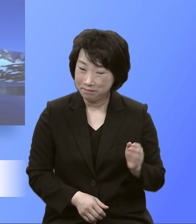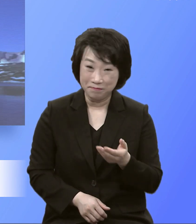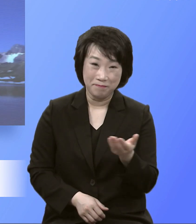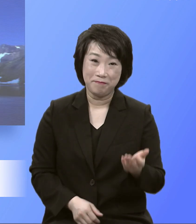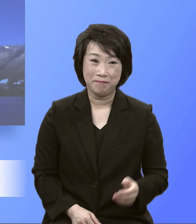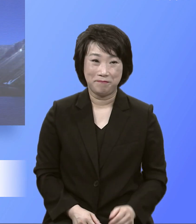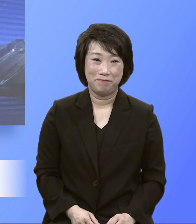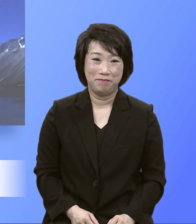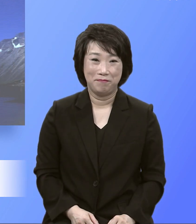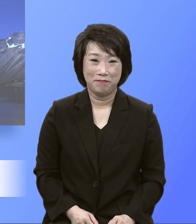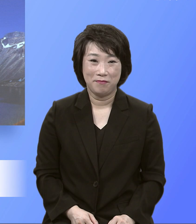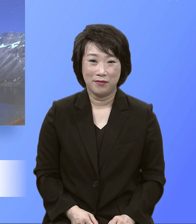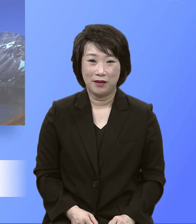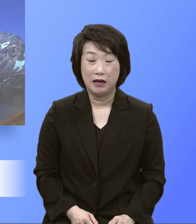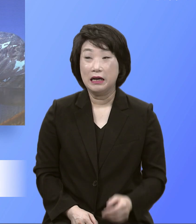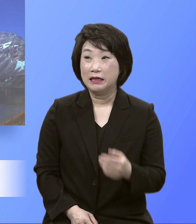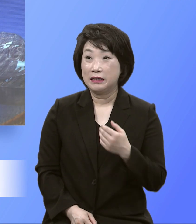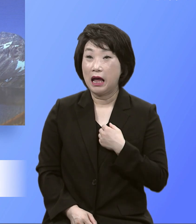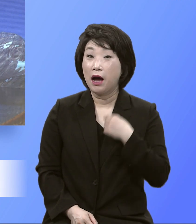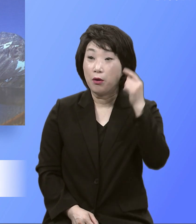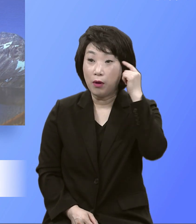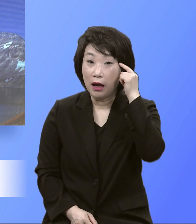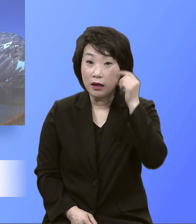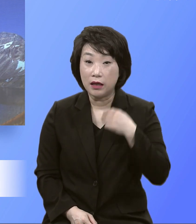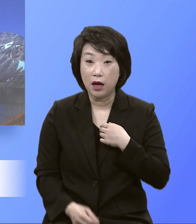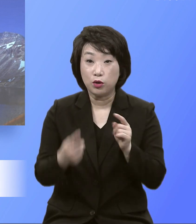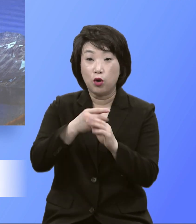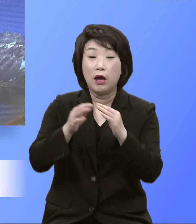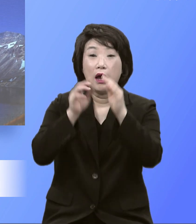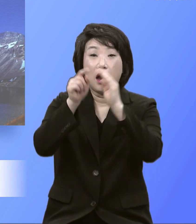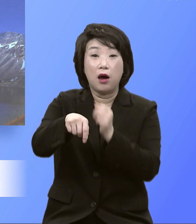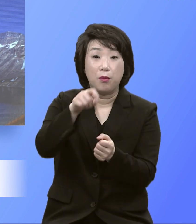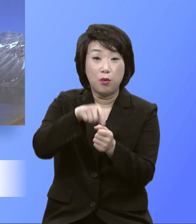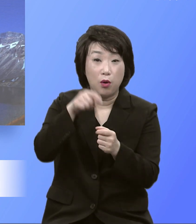종교인. 내가 왜 교회